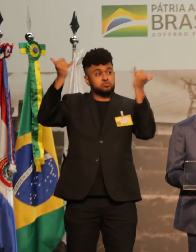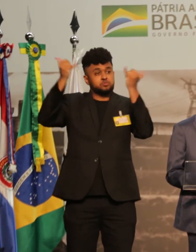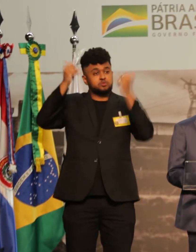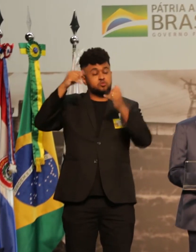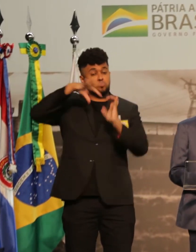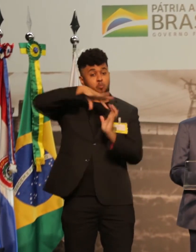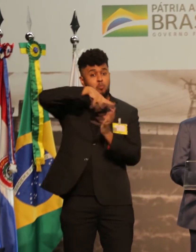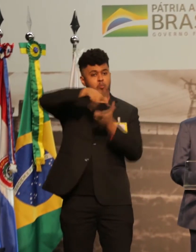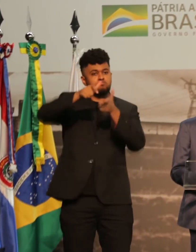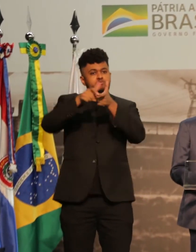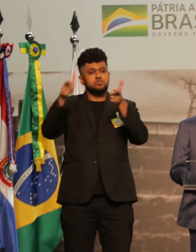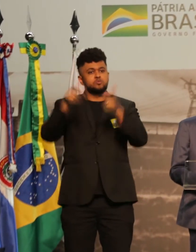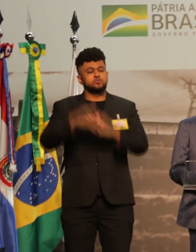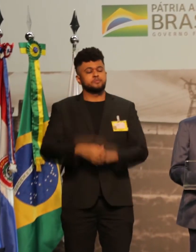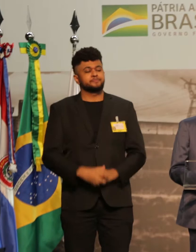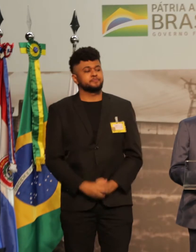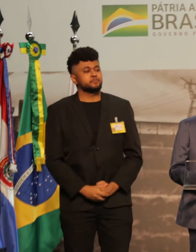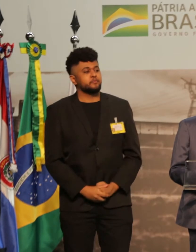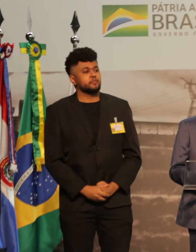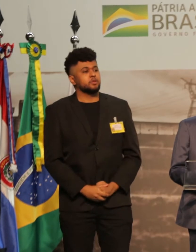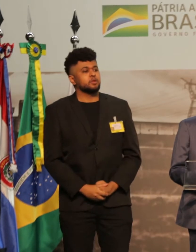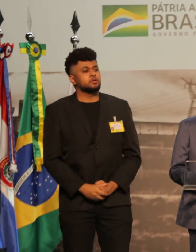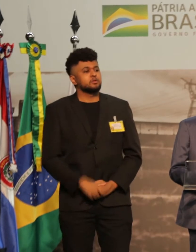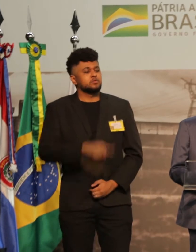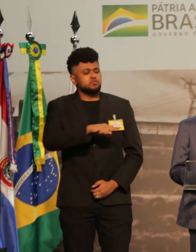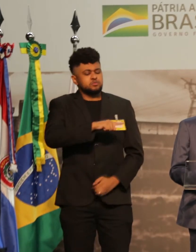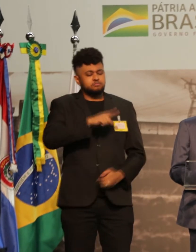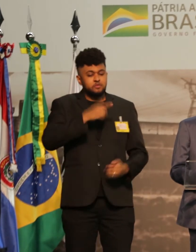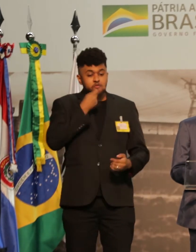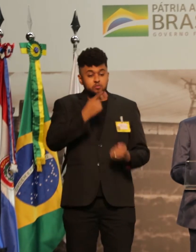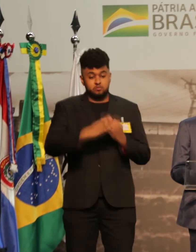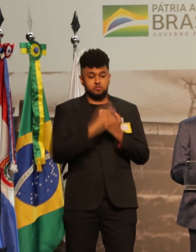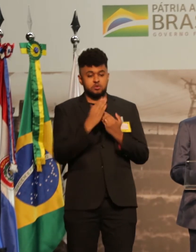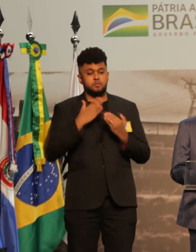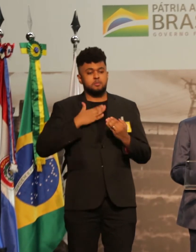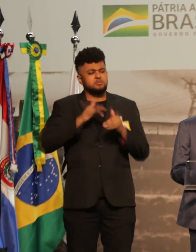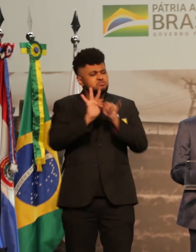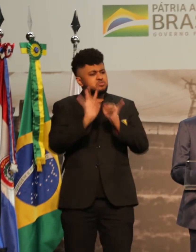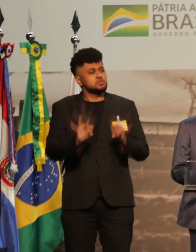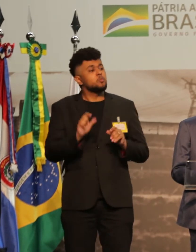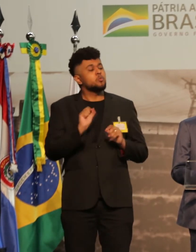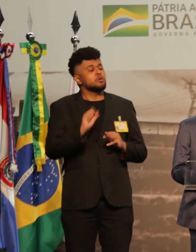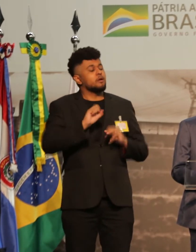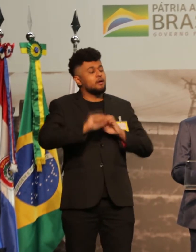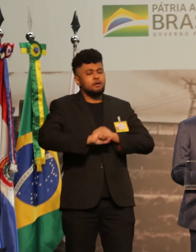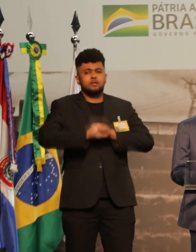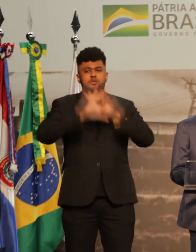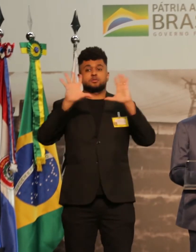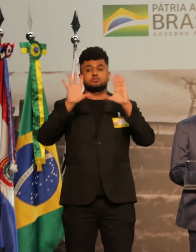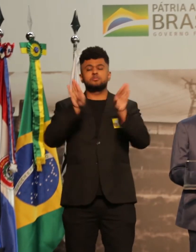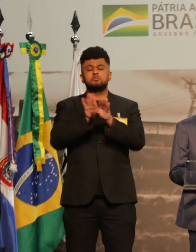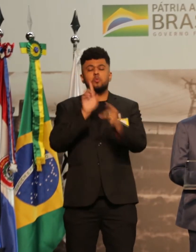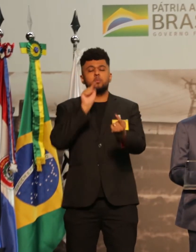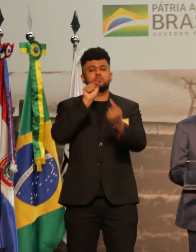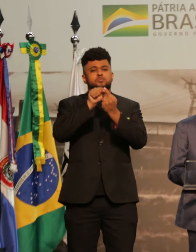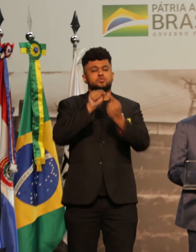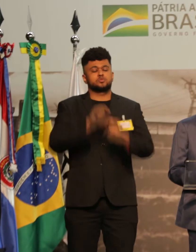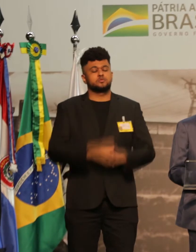do mundo. A diretriz que o senhor me deu foi simples, clara e